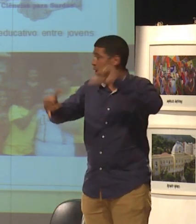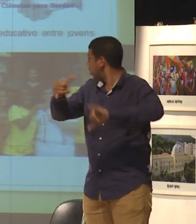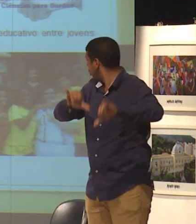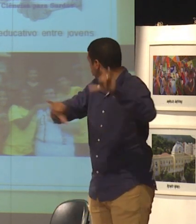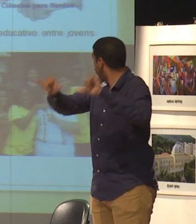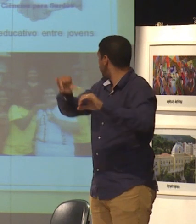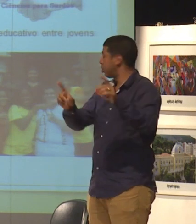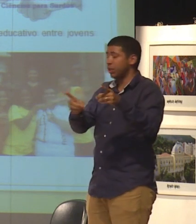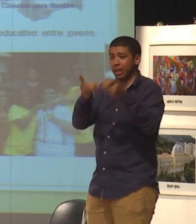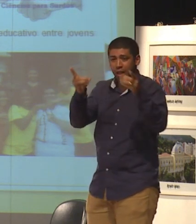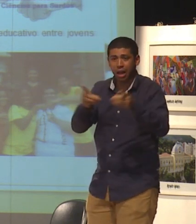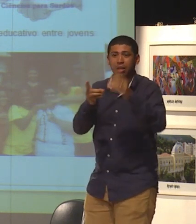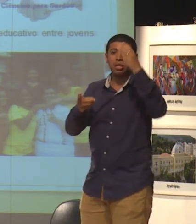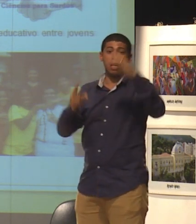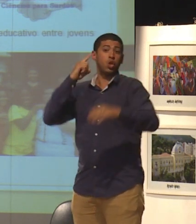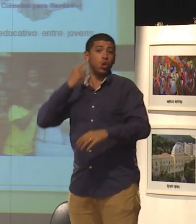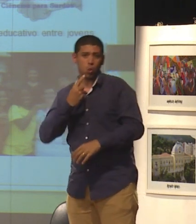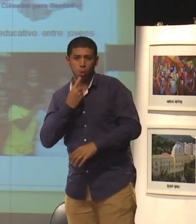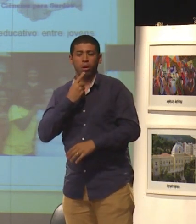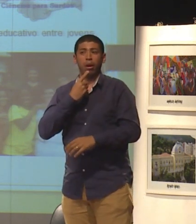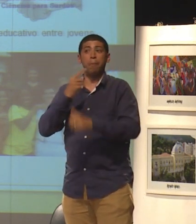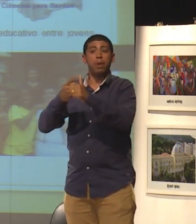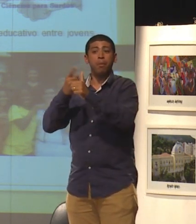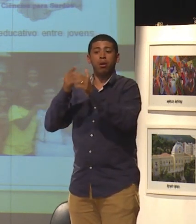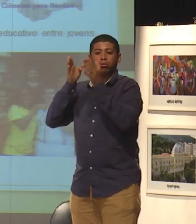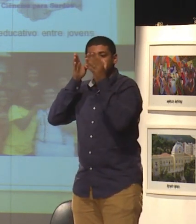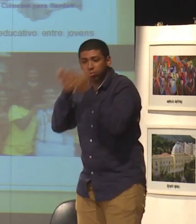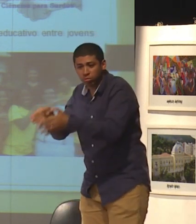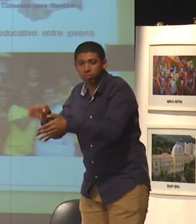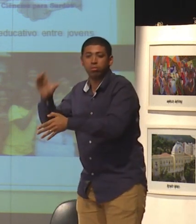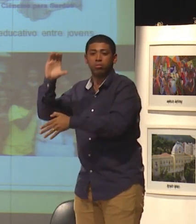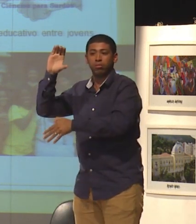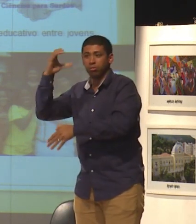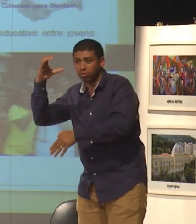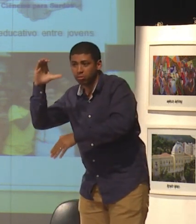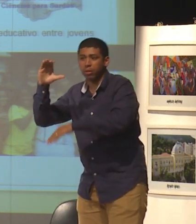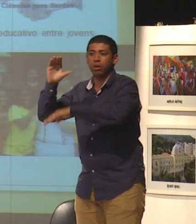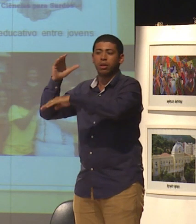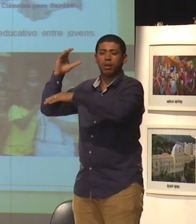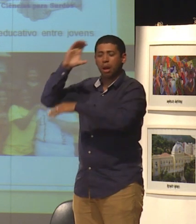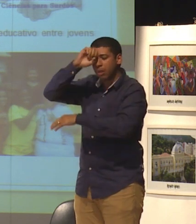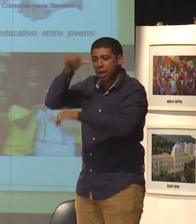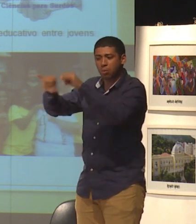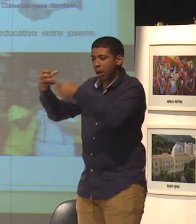O que seria o LADIX? É um trabalho de laboratório didático de ciências para surdos.